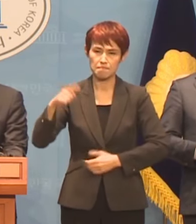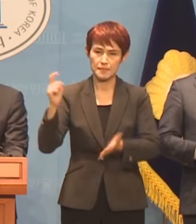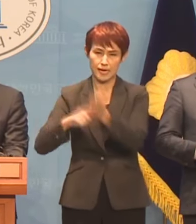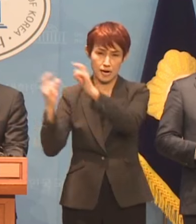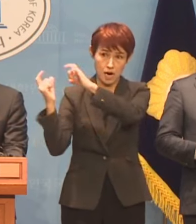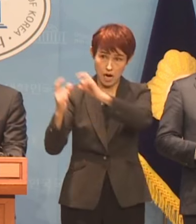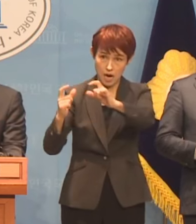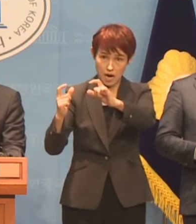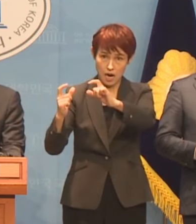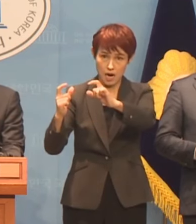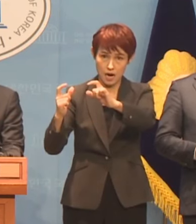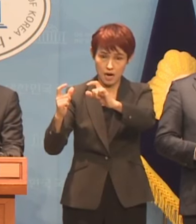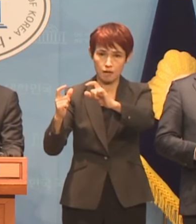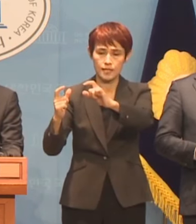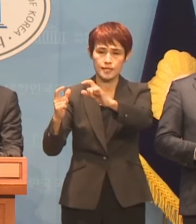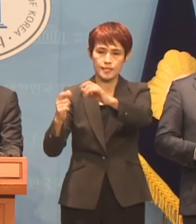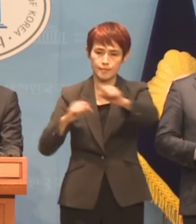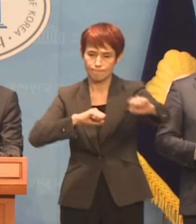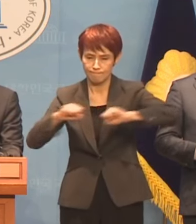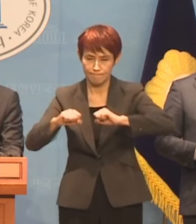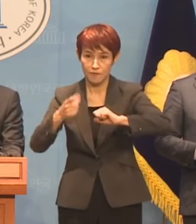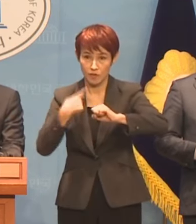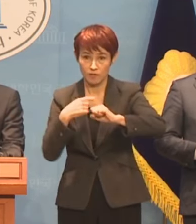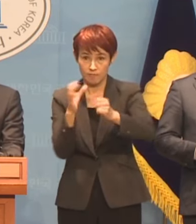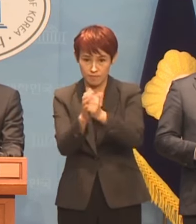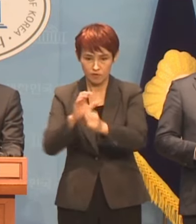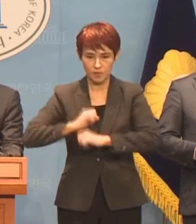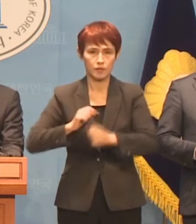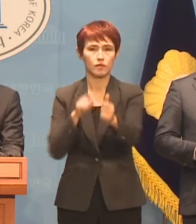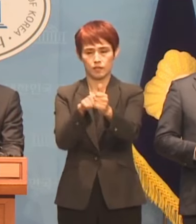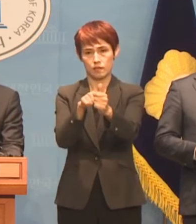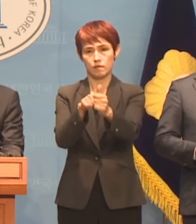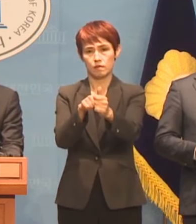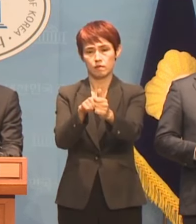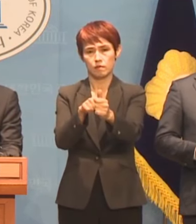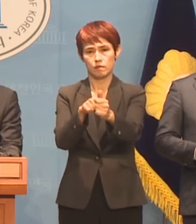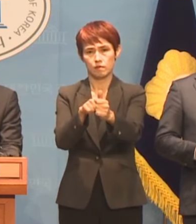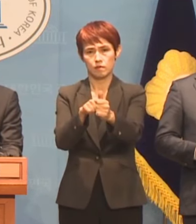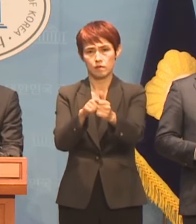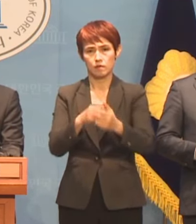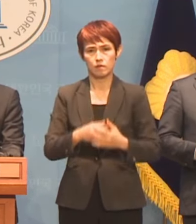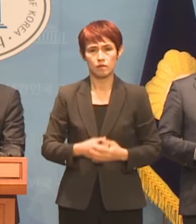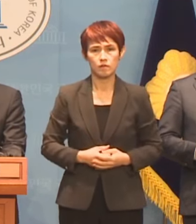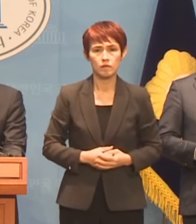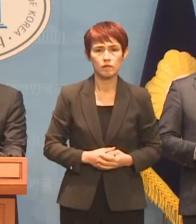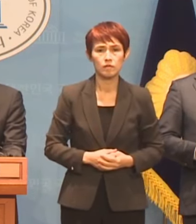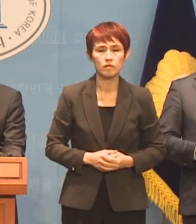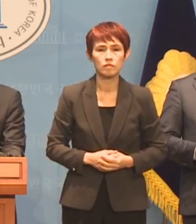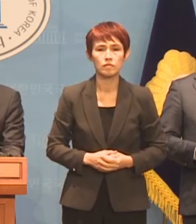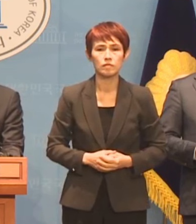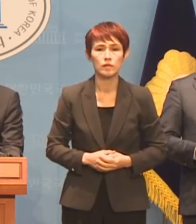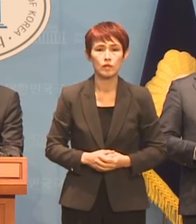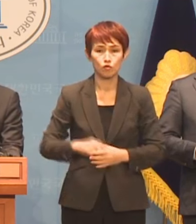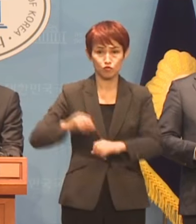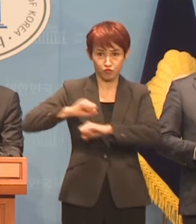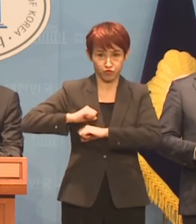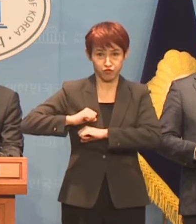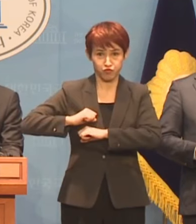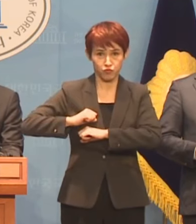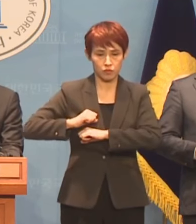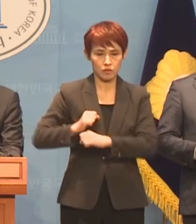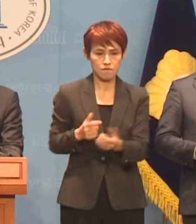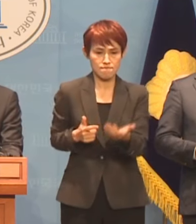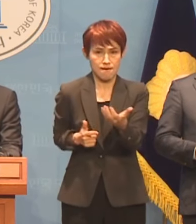장악의 실질적 주모자로 지목되고 있다. 또 보도에 따르면 계엄군은 실탄으로